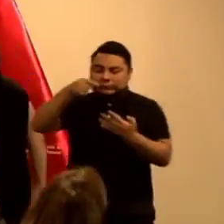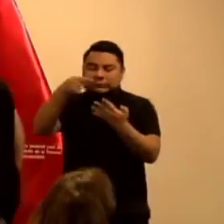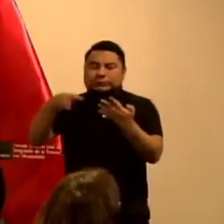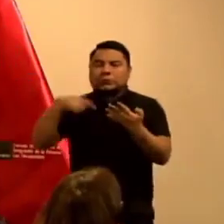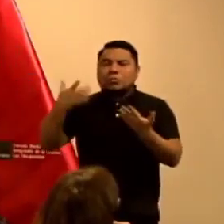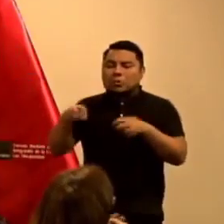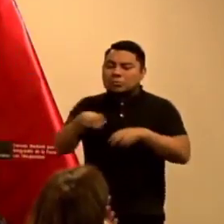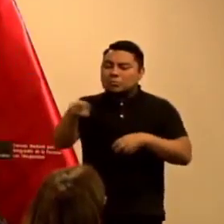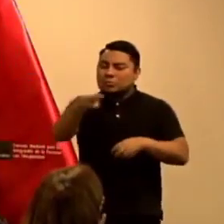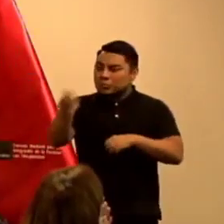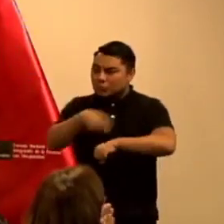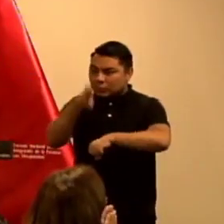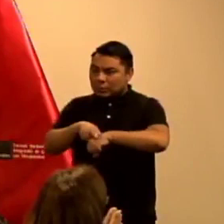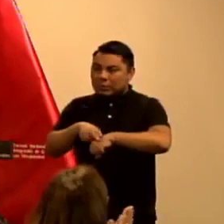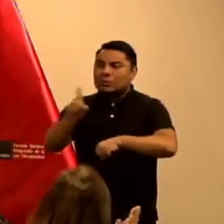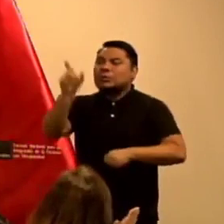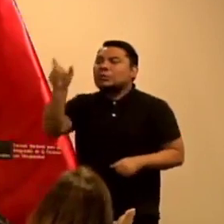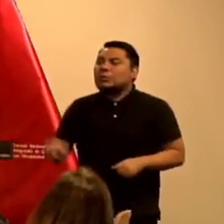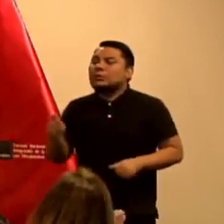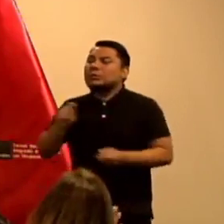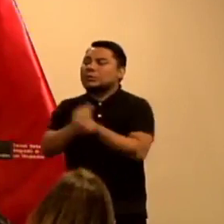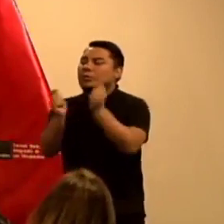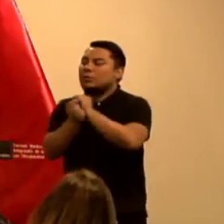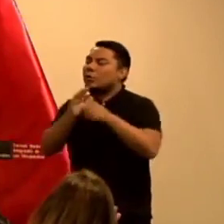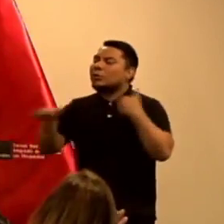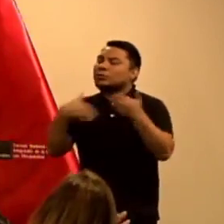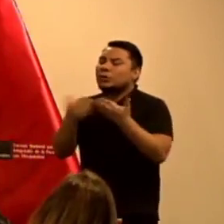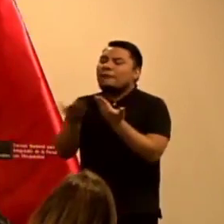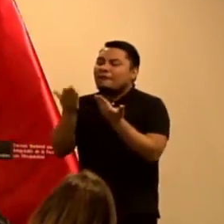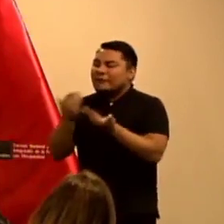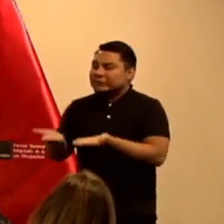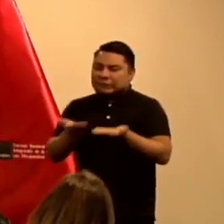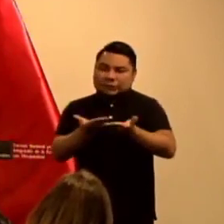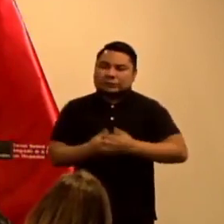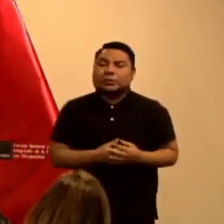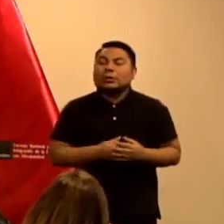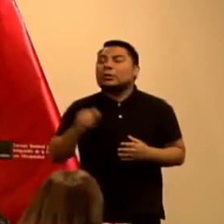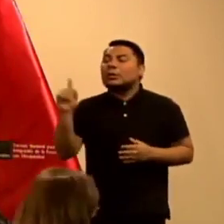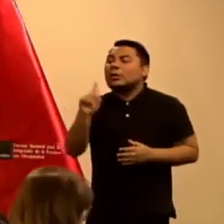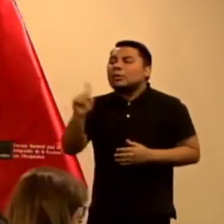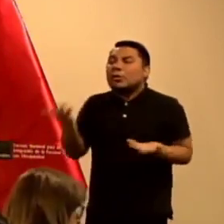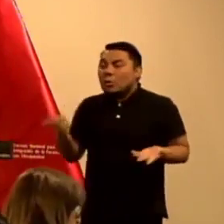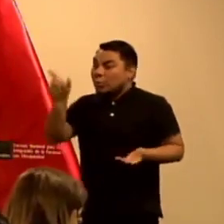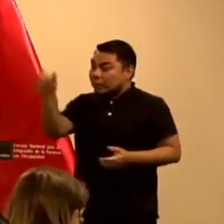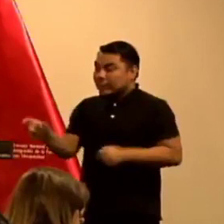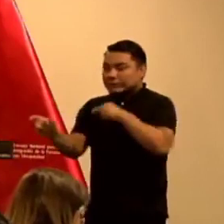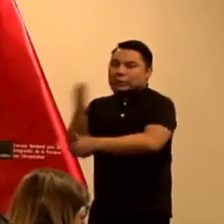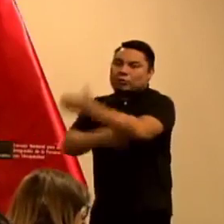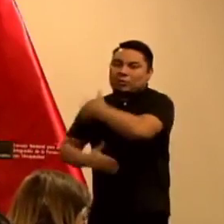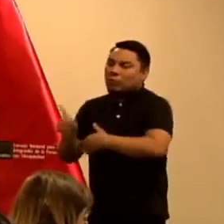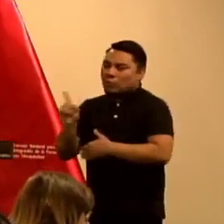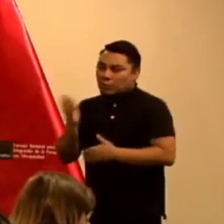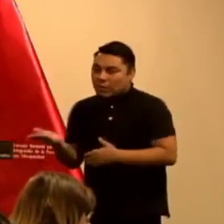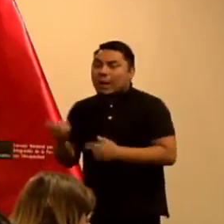normalidad, no es una persona, porque se convierte entonces el entorno en facilitador y no es, por lo tanto, una persona con